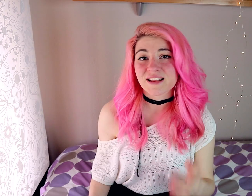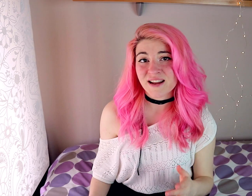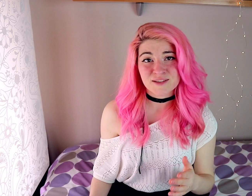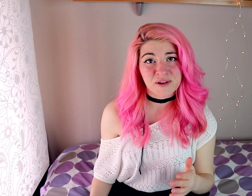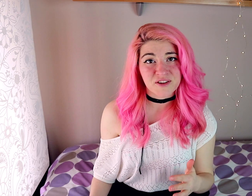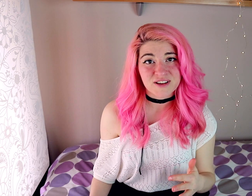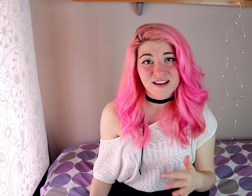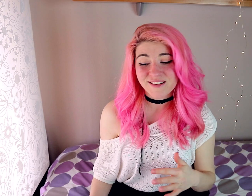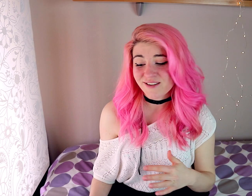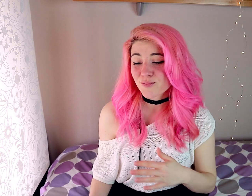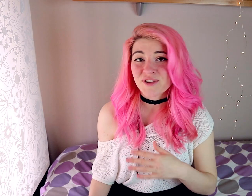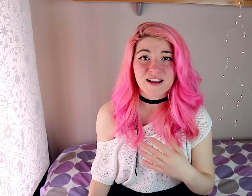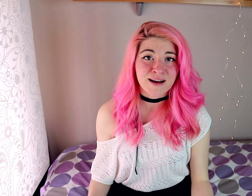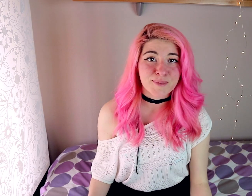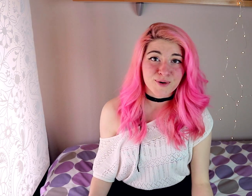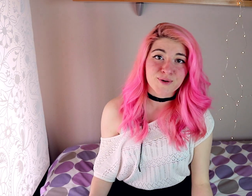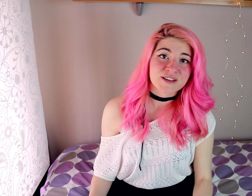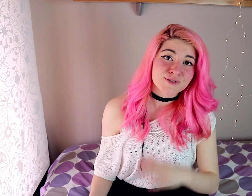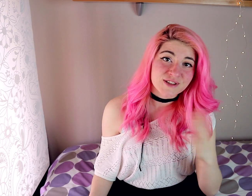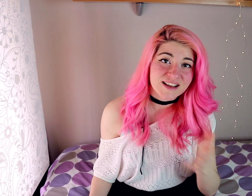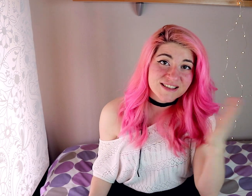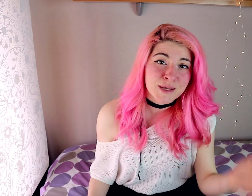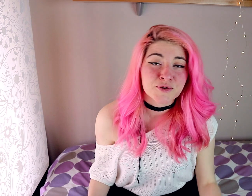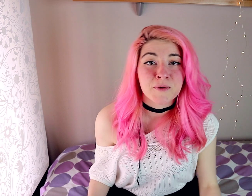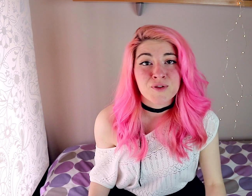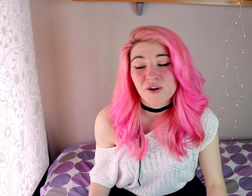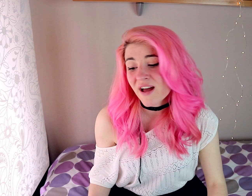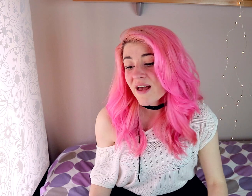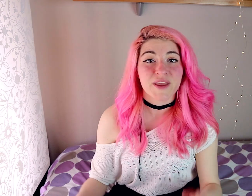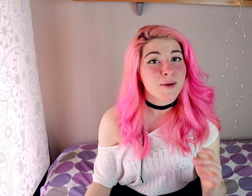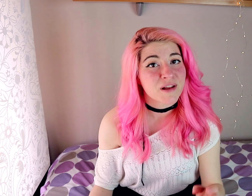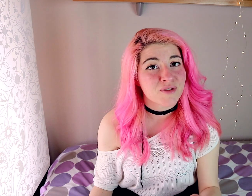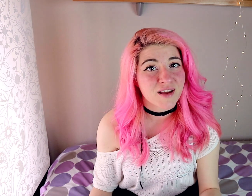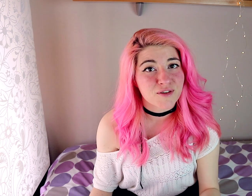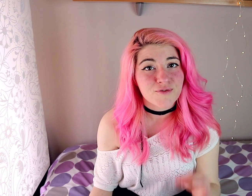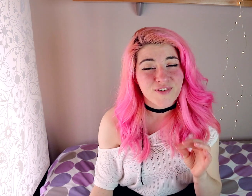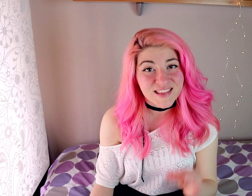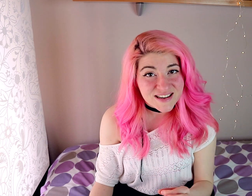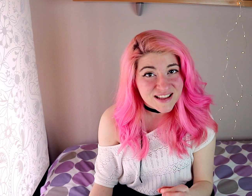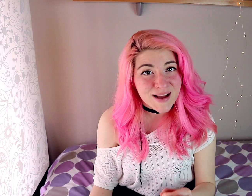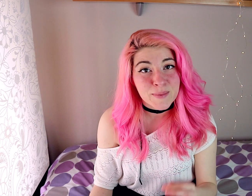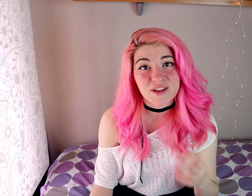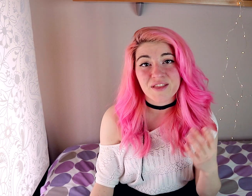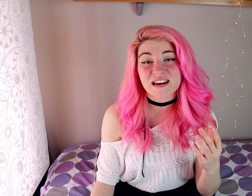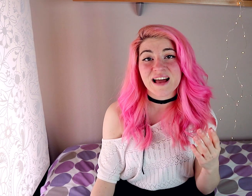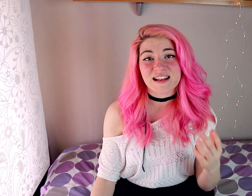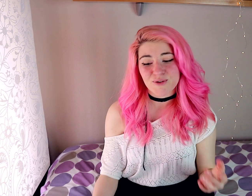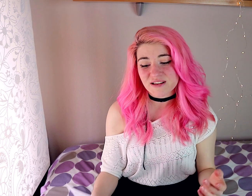La letra es preciosa y no podría encajar mejor con estos días que estamos viviendo ahora. Y me parece una canción fantástica por poder hacerla en lengua de